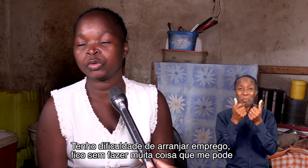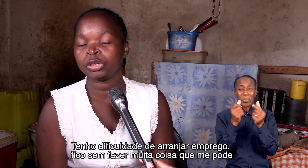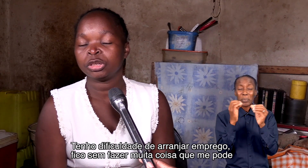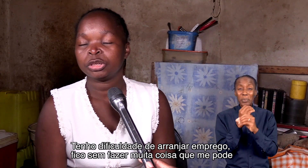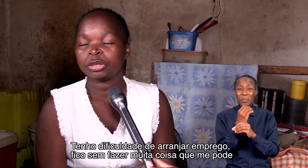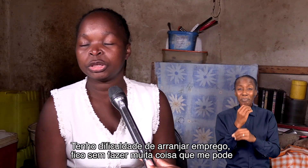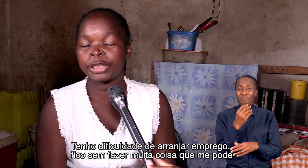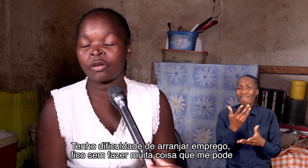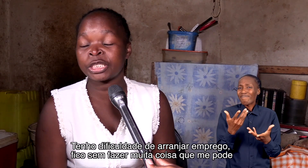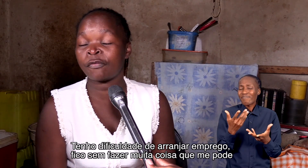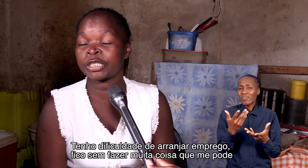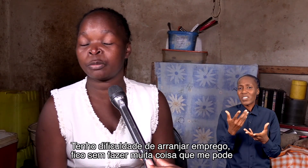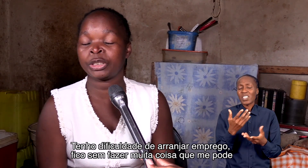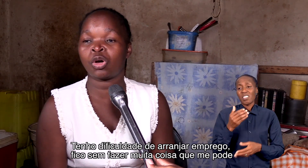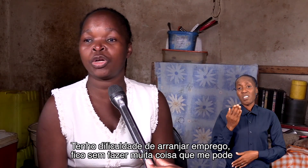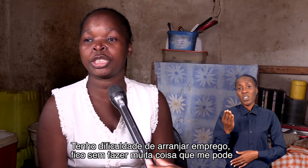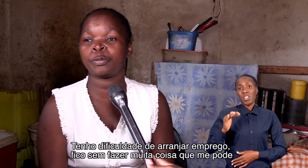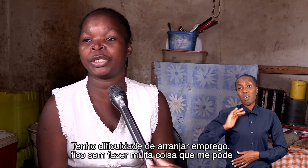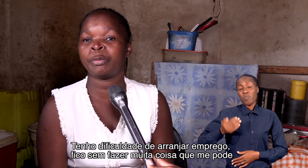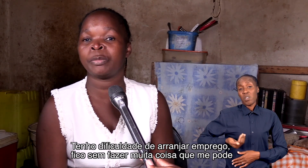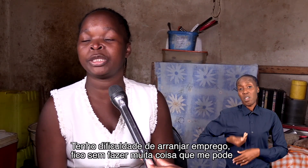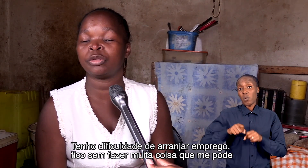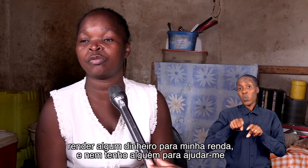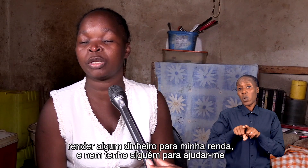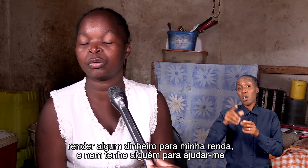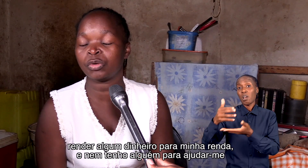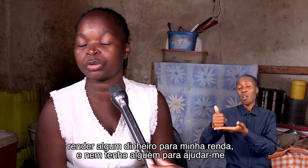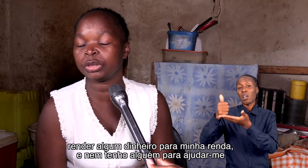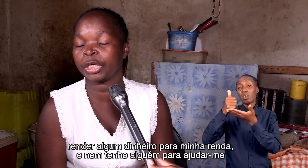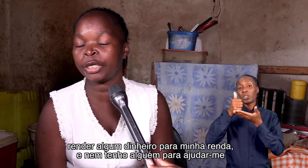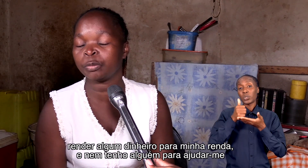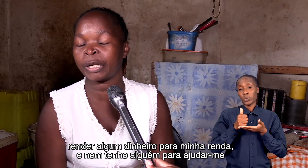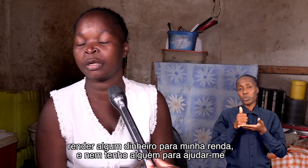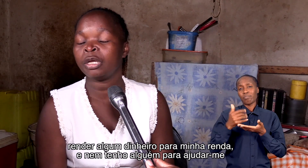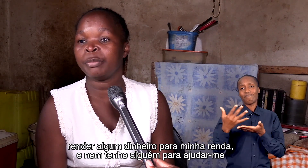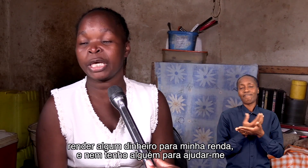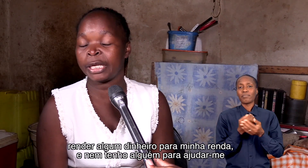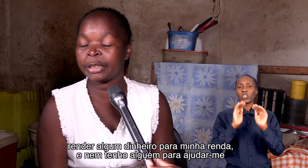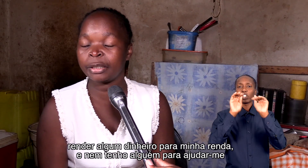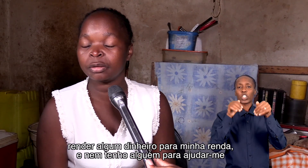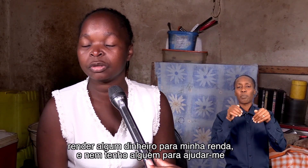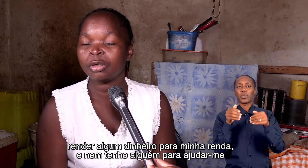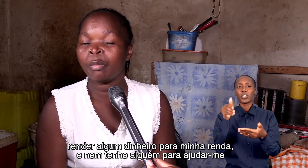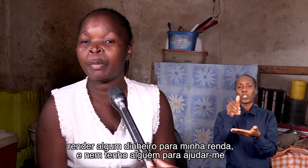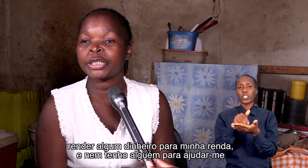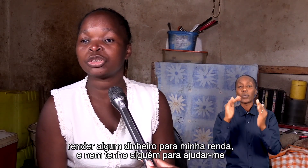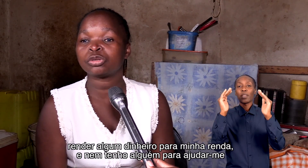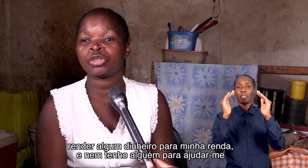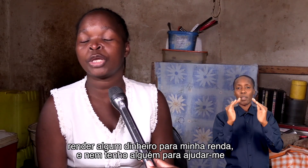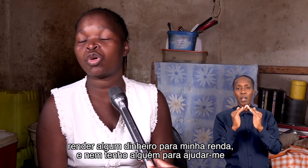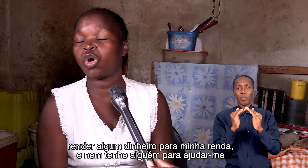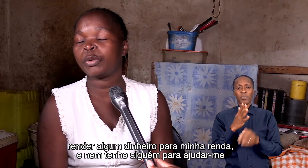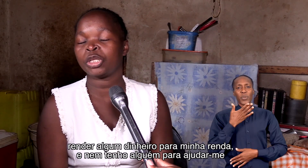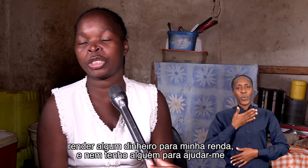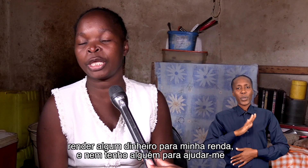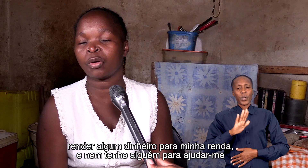emprego. Sei fazer muita coisa que podia me meter o dinheiro para minha renda, mas não